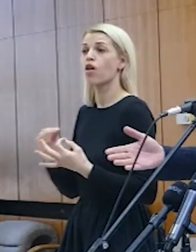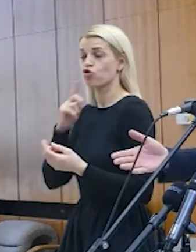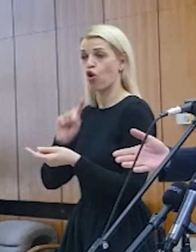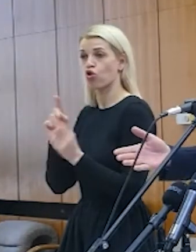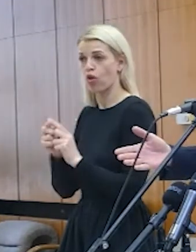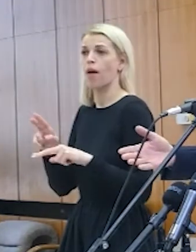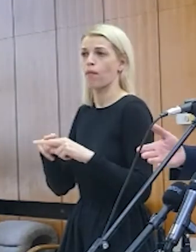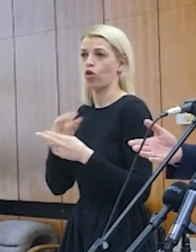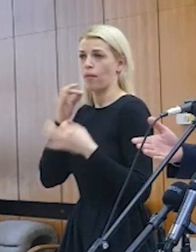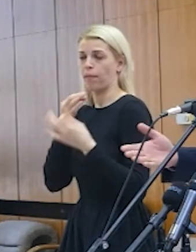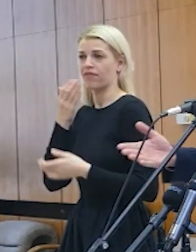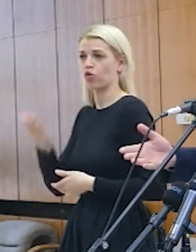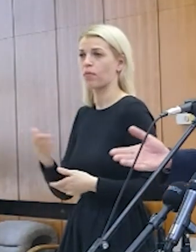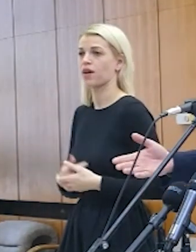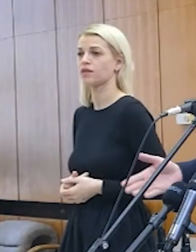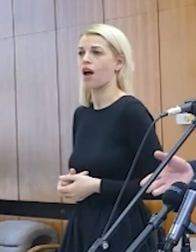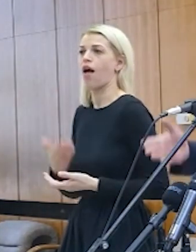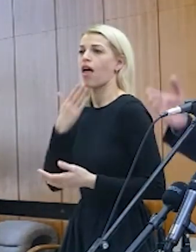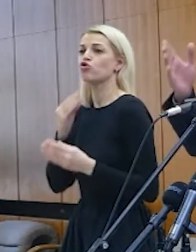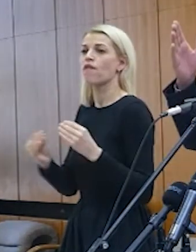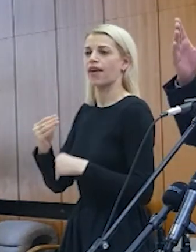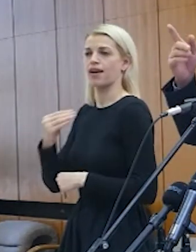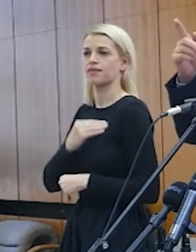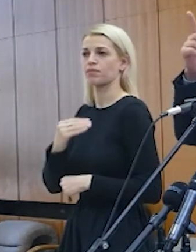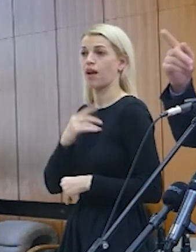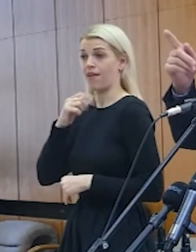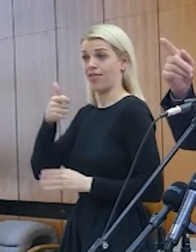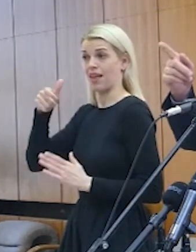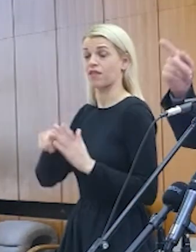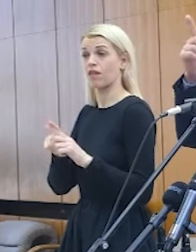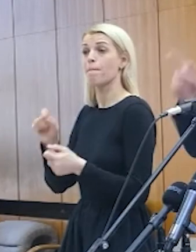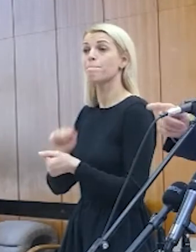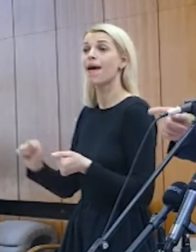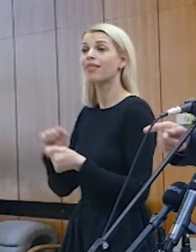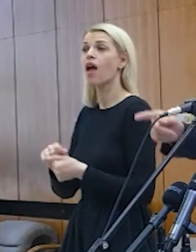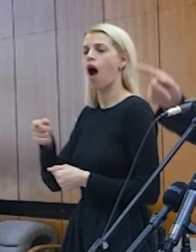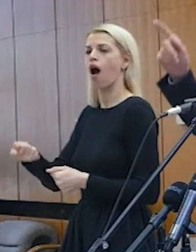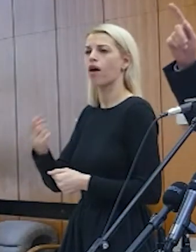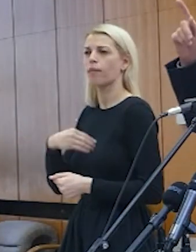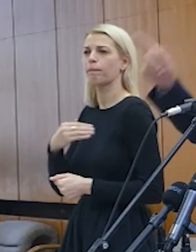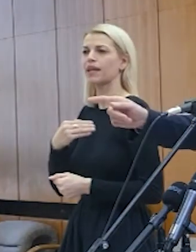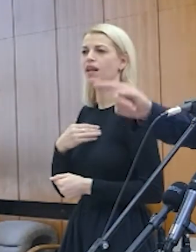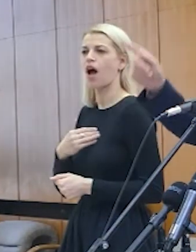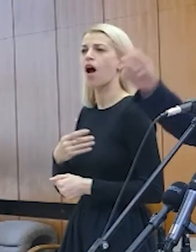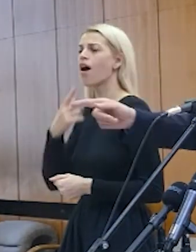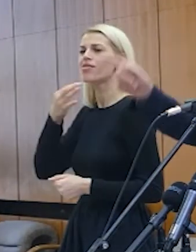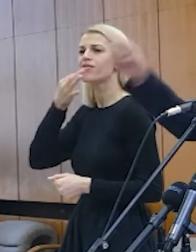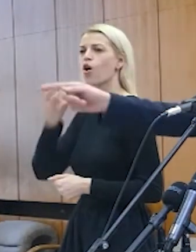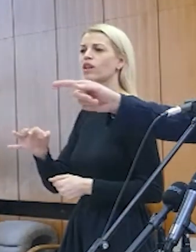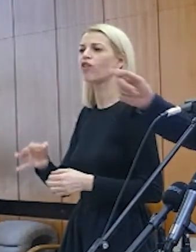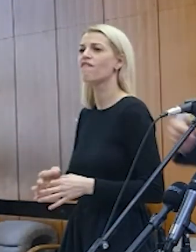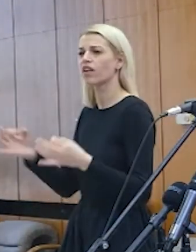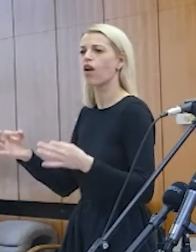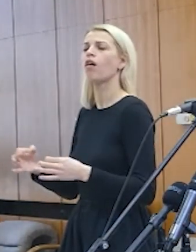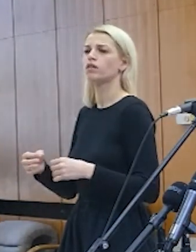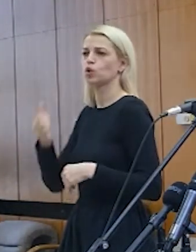informovať. Ale čo chcete, prosím vás, po mne viac? Na jednej strane aj z médií prichádza tá požiadavka. Sakra, neotravujte verejnosť,